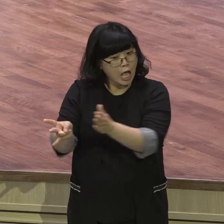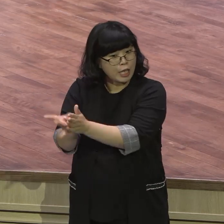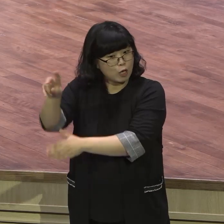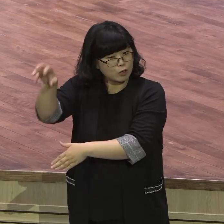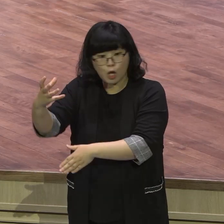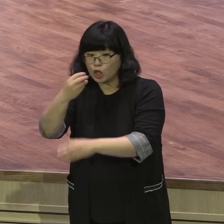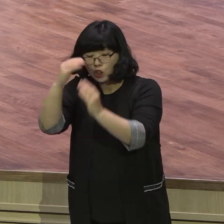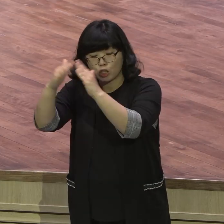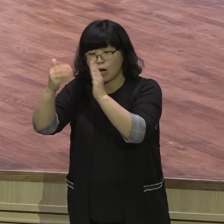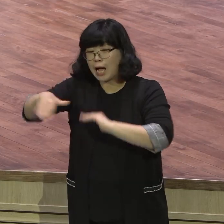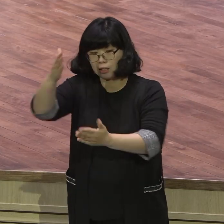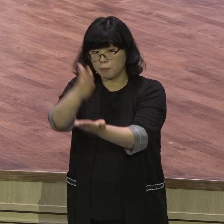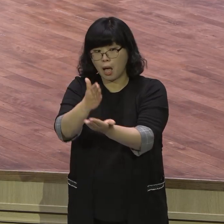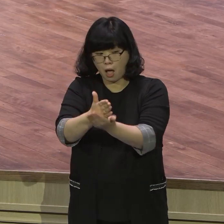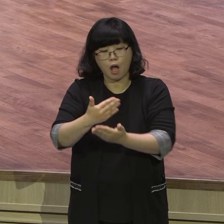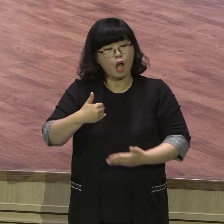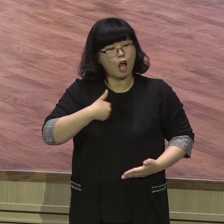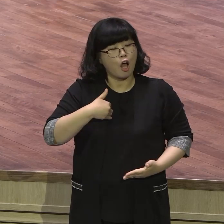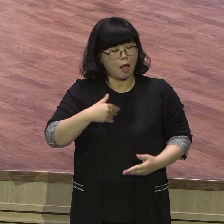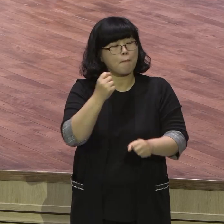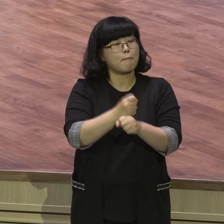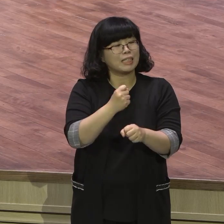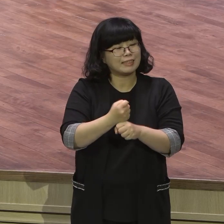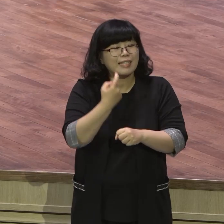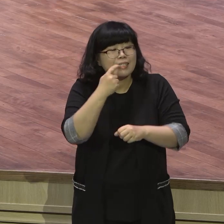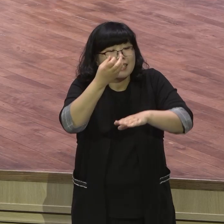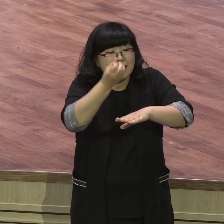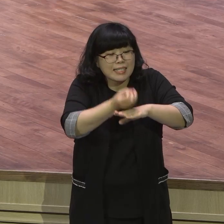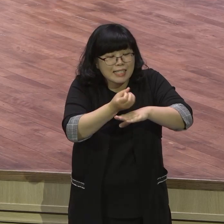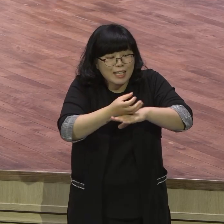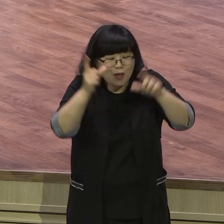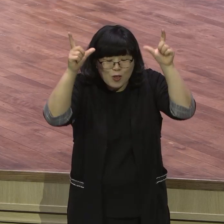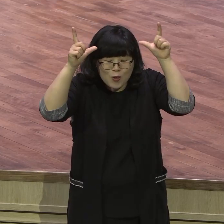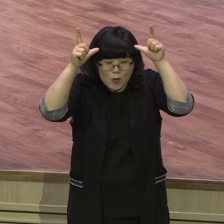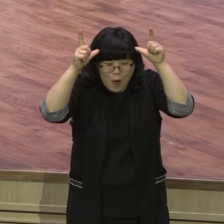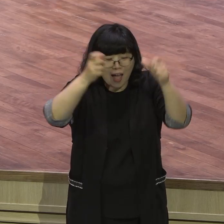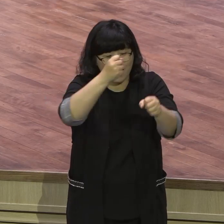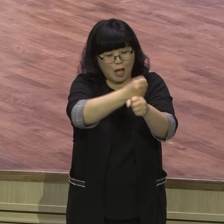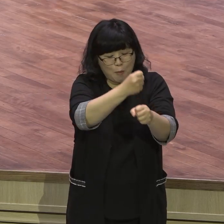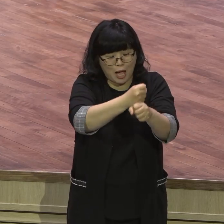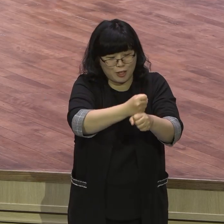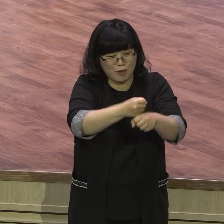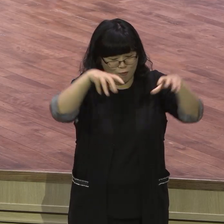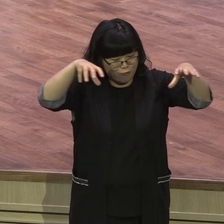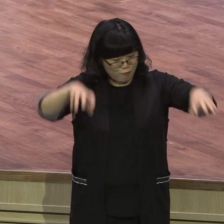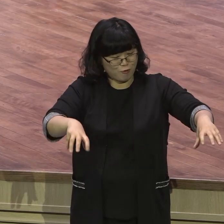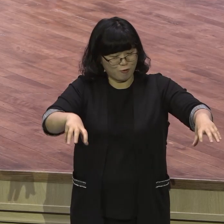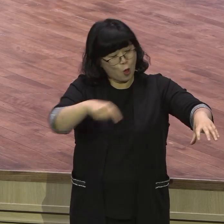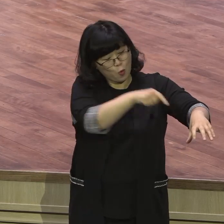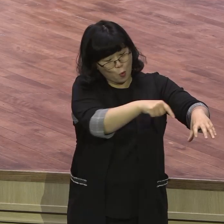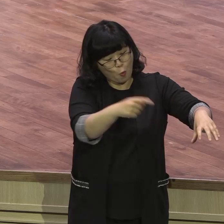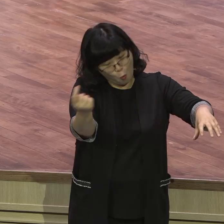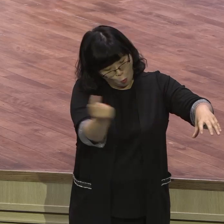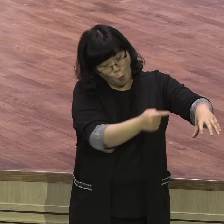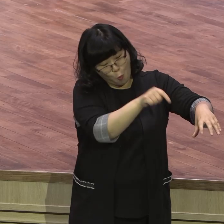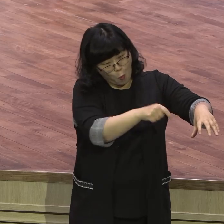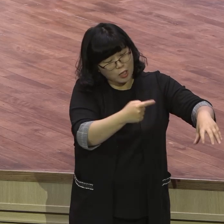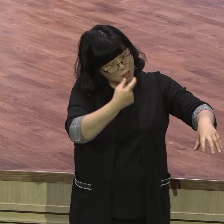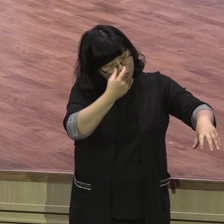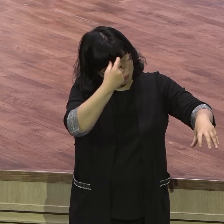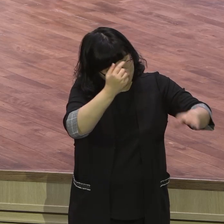이 금송아지가 우리 조상이 숨겼던 우리를 지켜주는 신이다. 요란기상